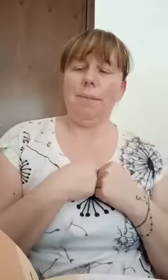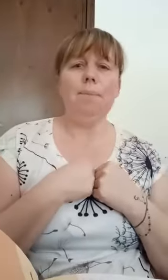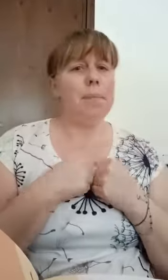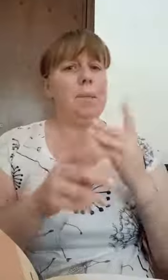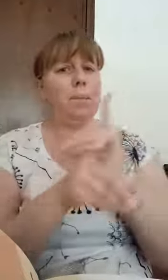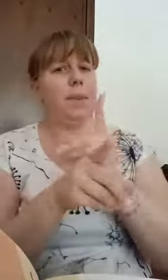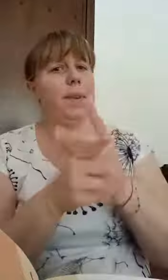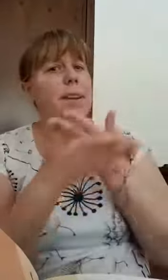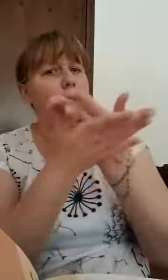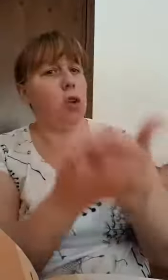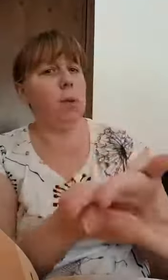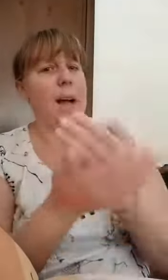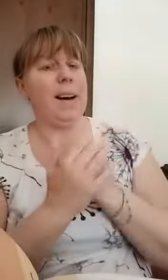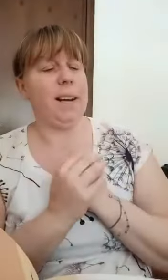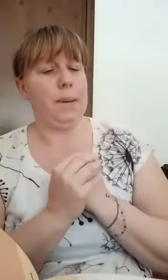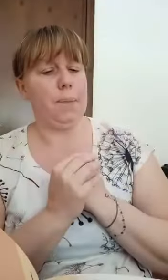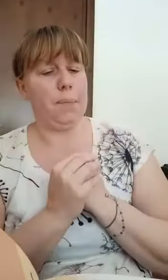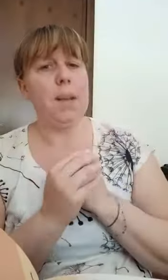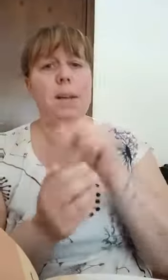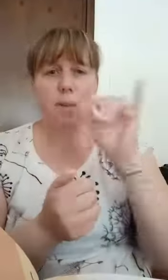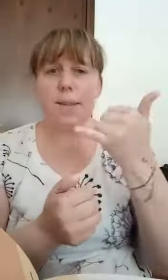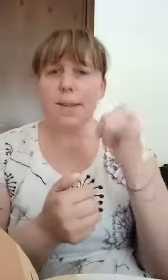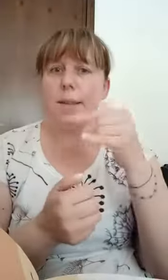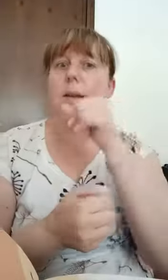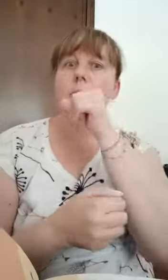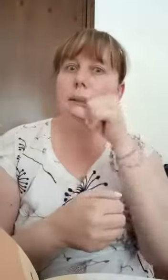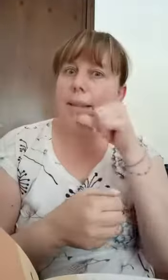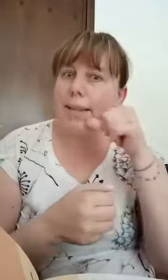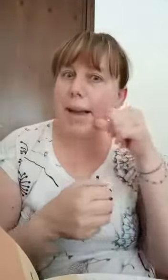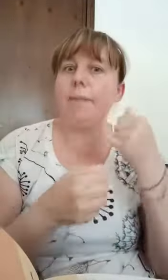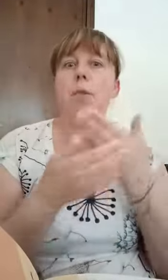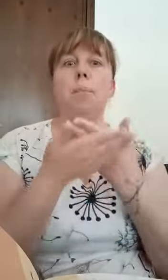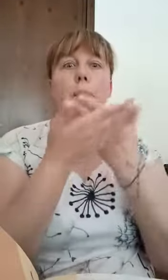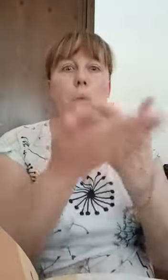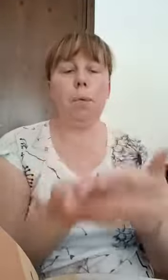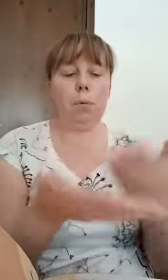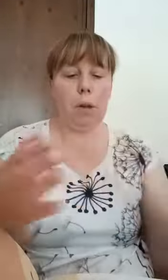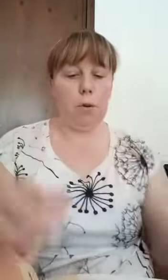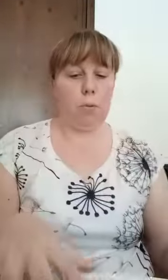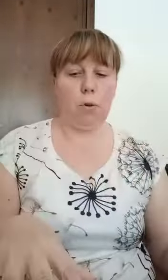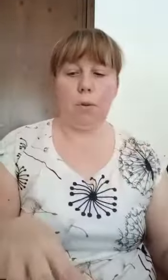ti devo aiutare sì sì ti serve proprio aiuto